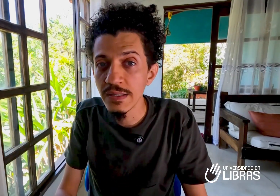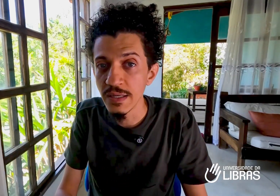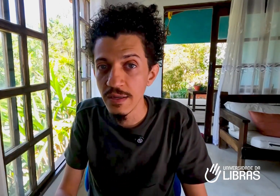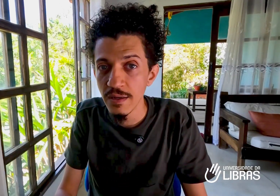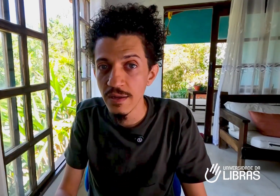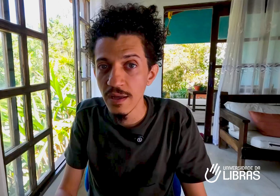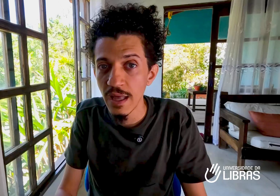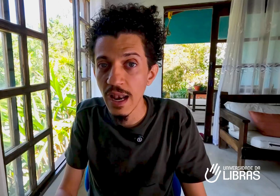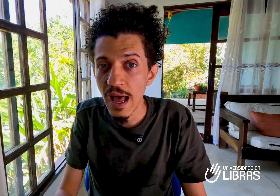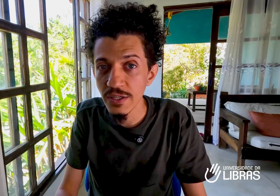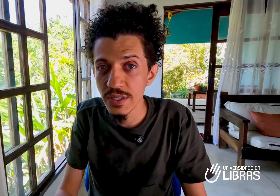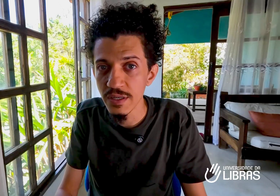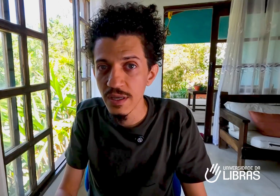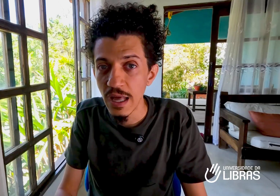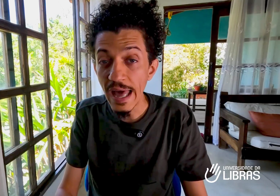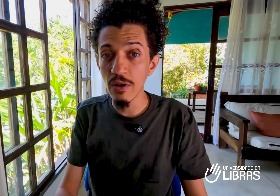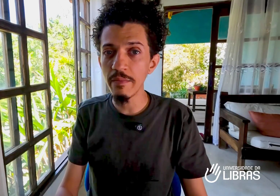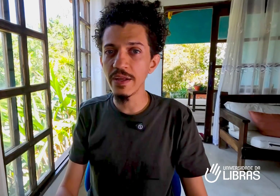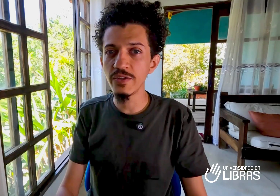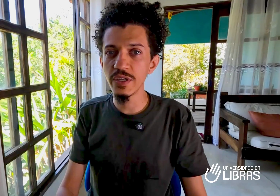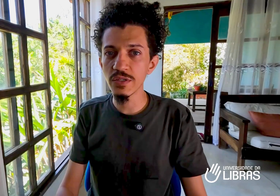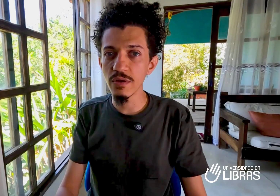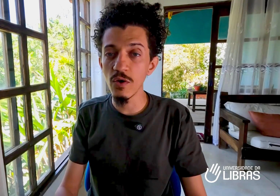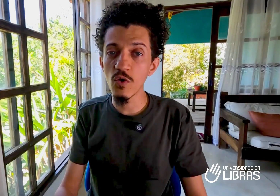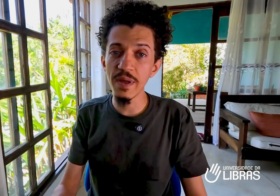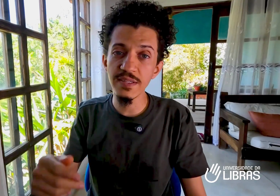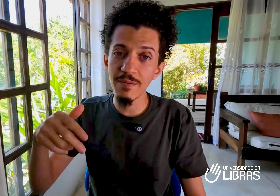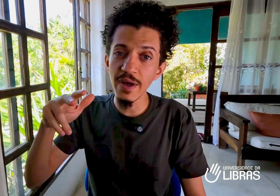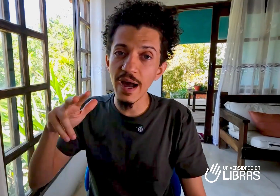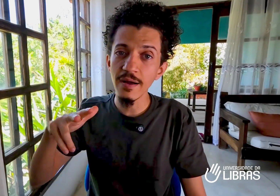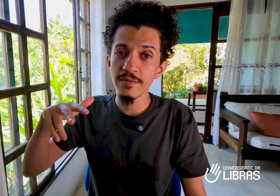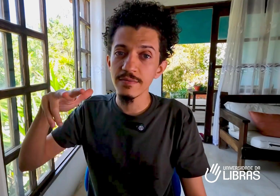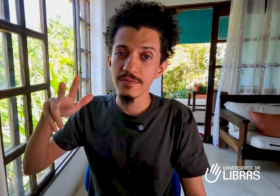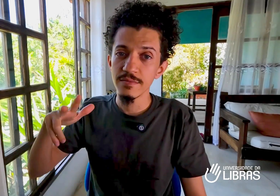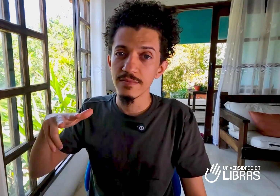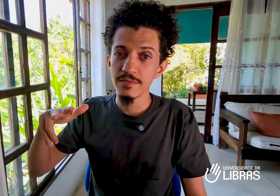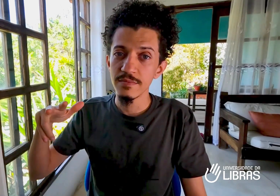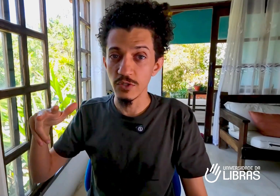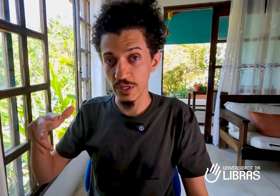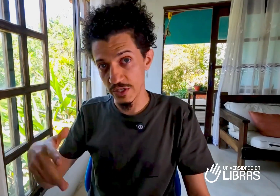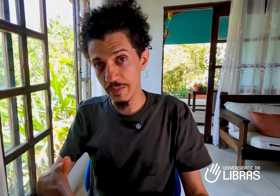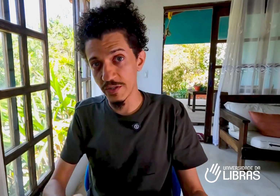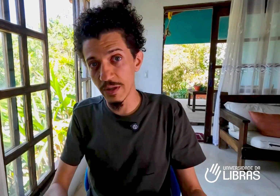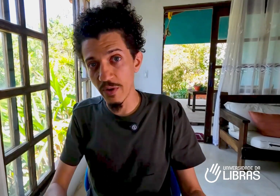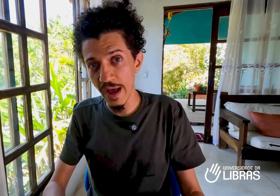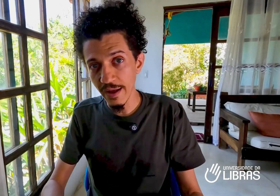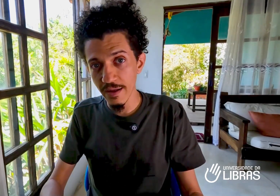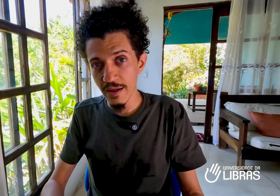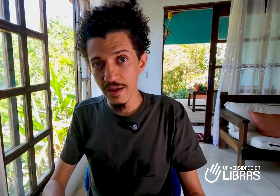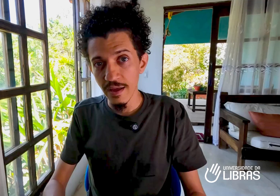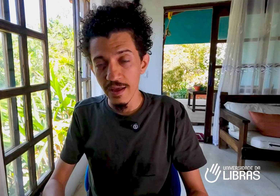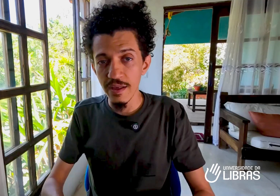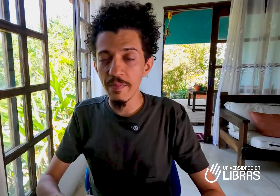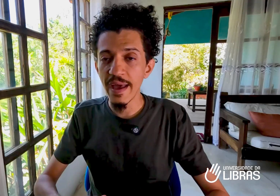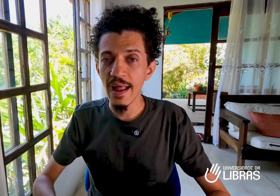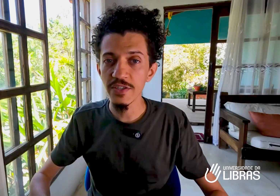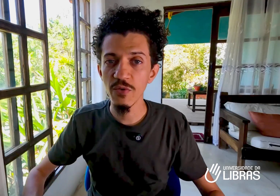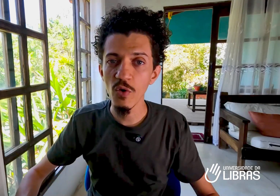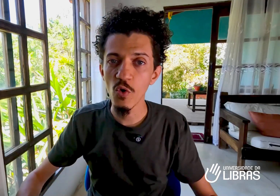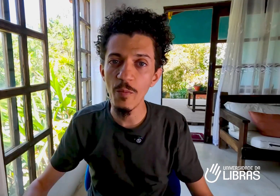tranquiliza, relaxa. Aí eu lembrei disso e eu comecei a boiar. Eu já tinha aprendido a boiar e eu relaxei o meu corpo e